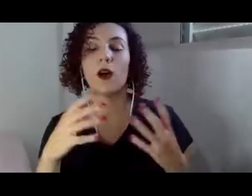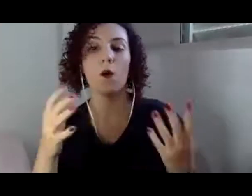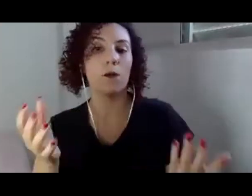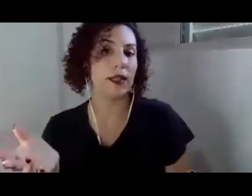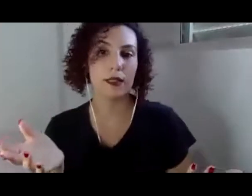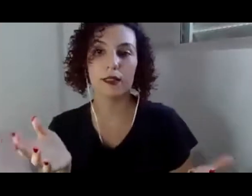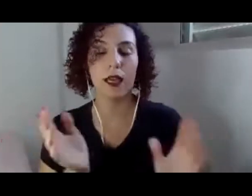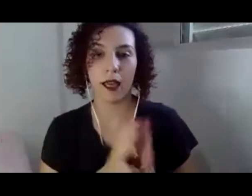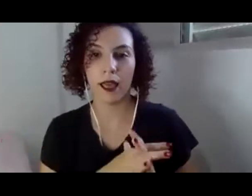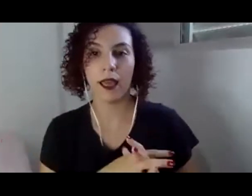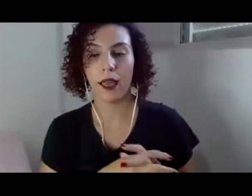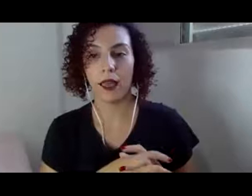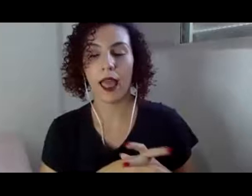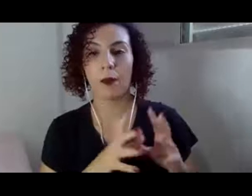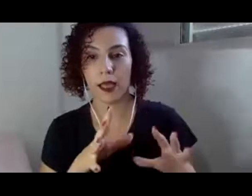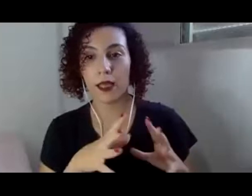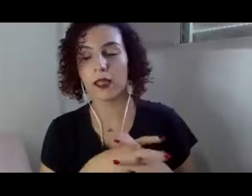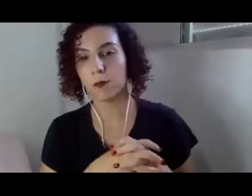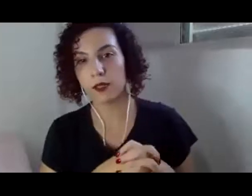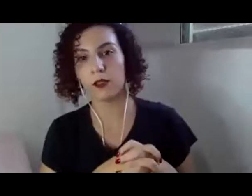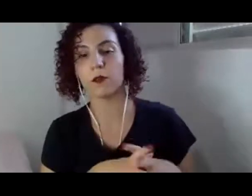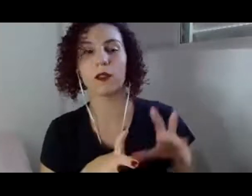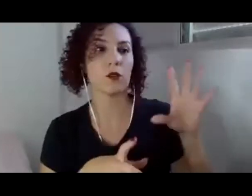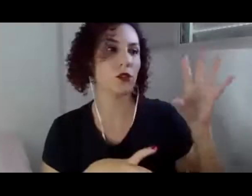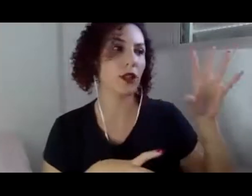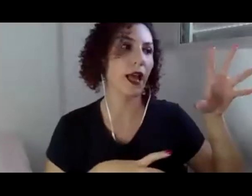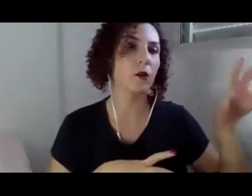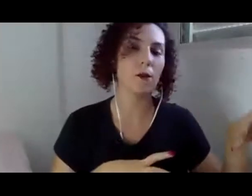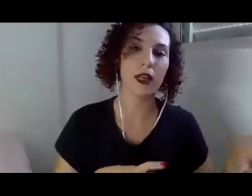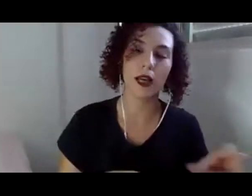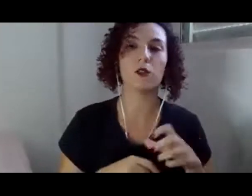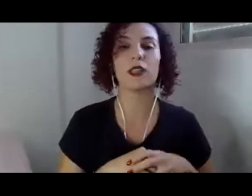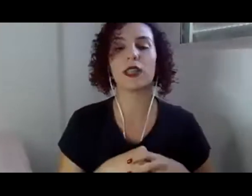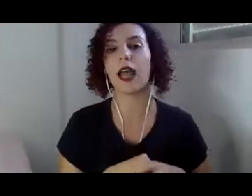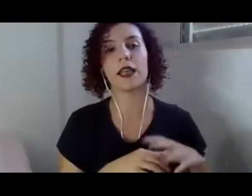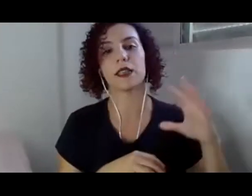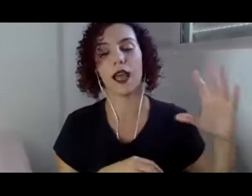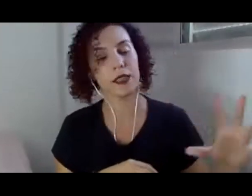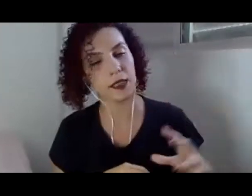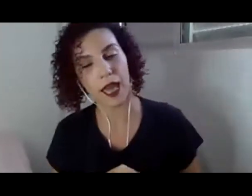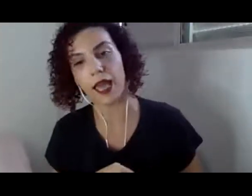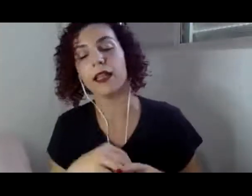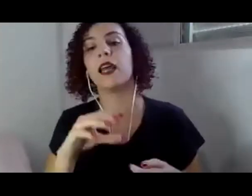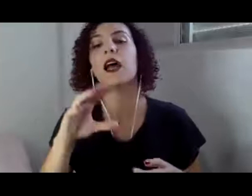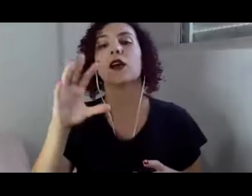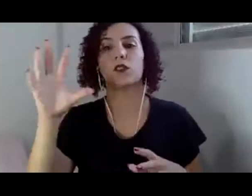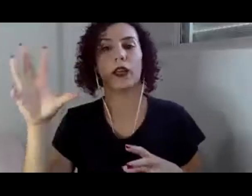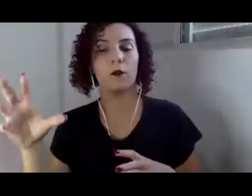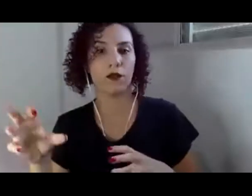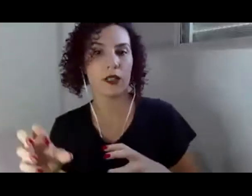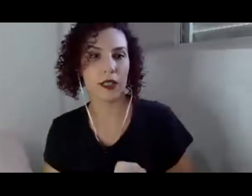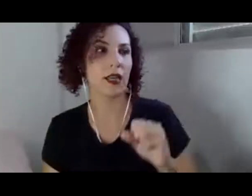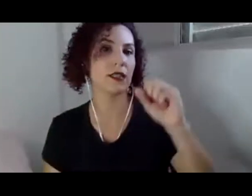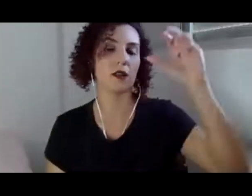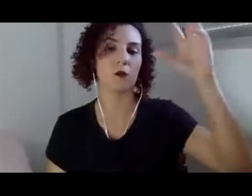certo, mas é bem específico. Então, a gente tem a língua americana de sinais, que é a ASL, a gente tem a